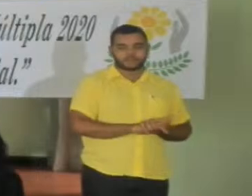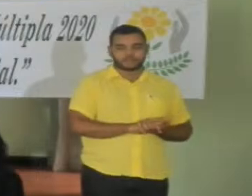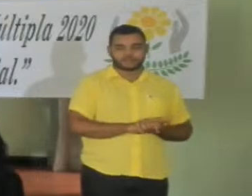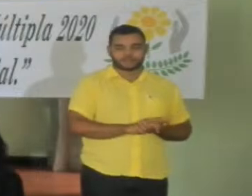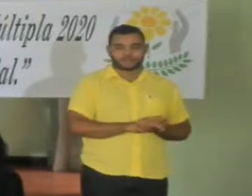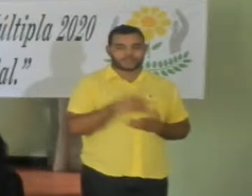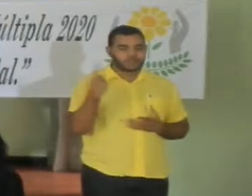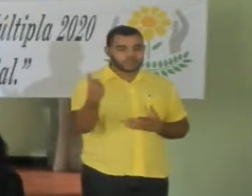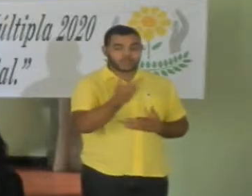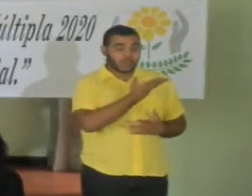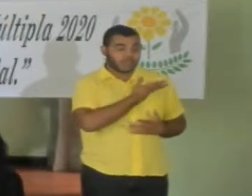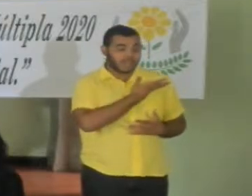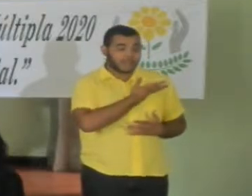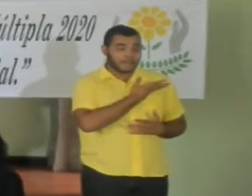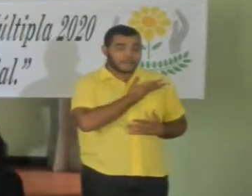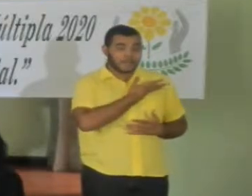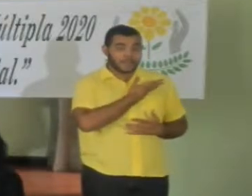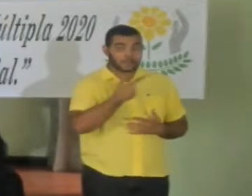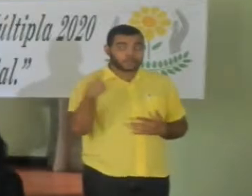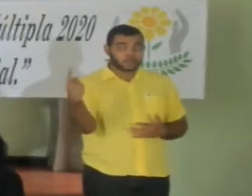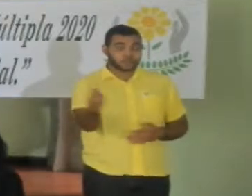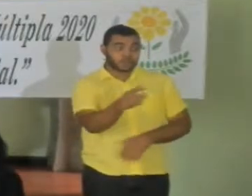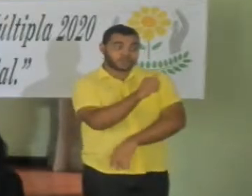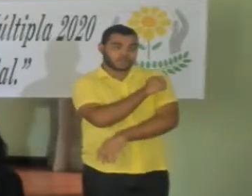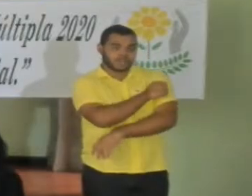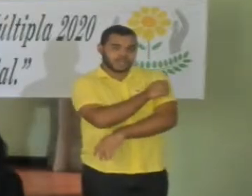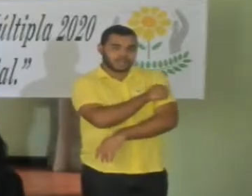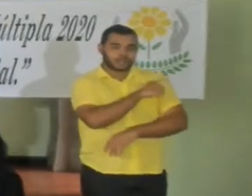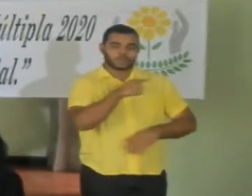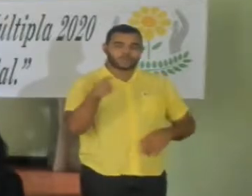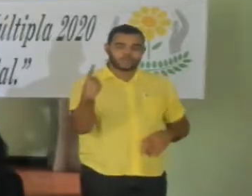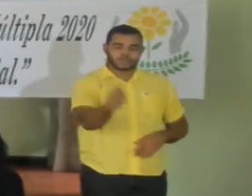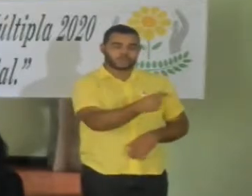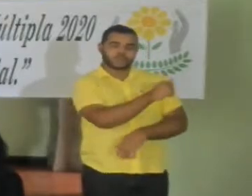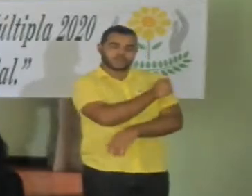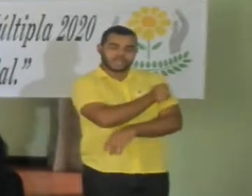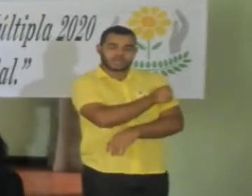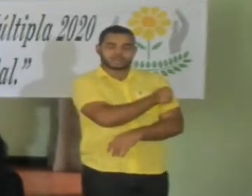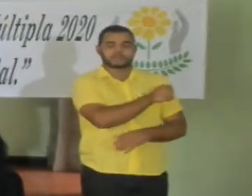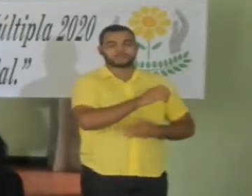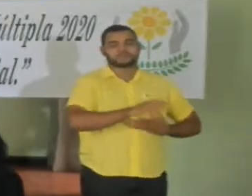nossos semelhantes, os nossos usuários, os nossos alunos.